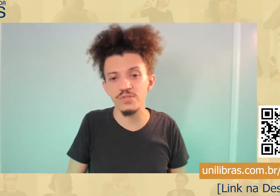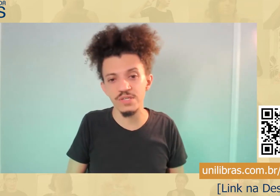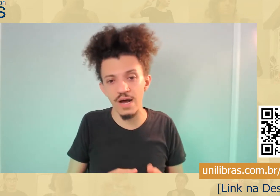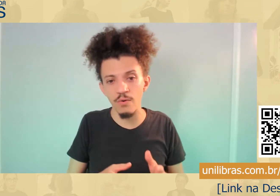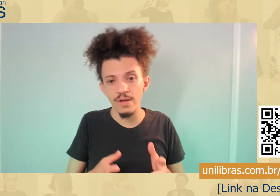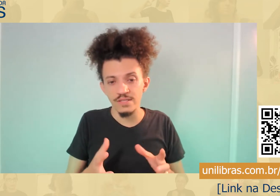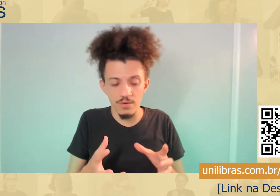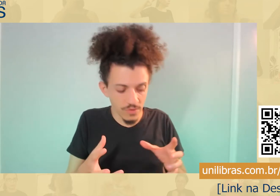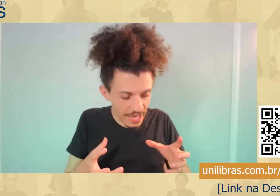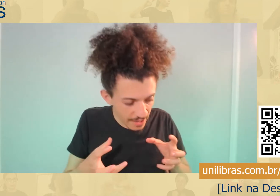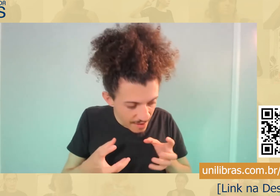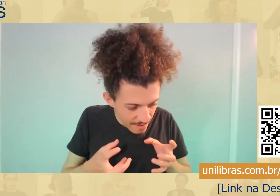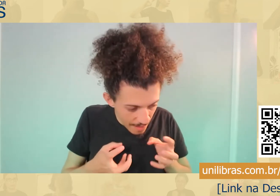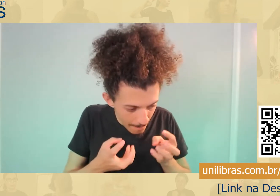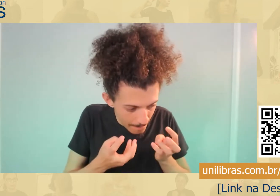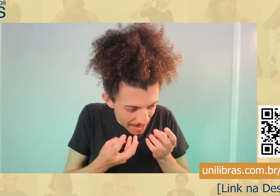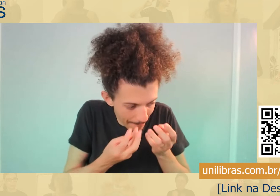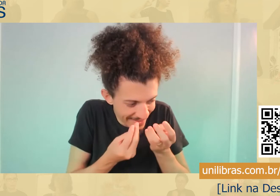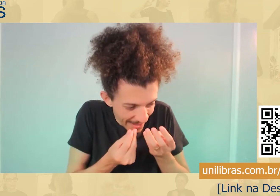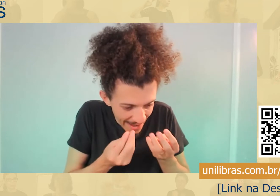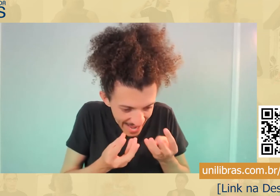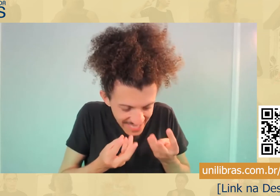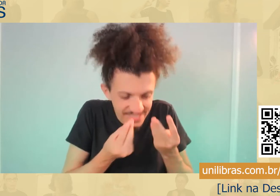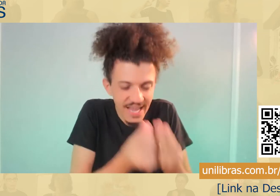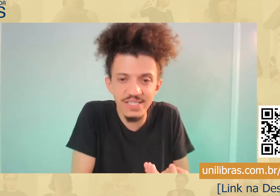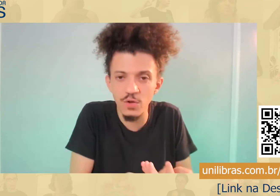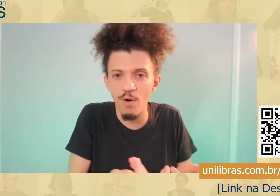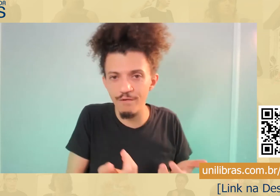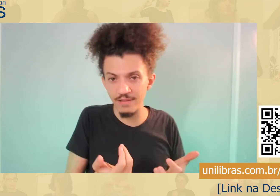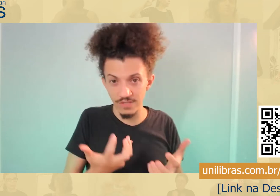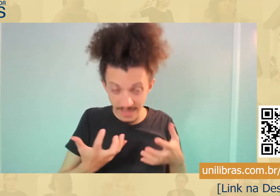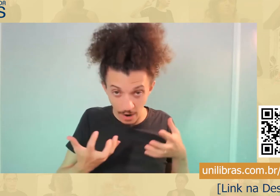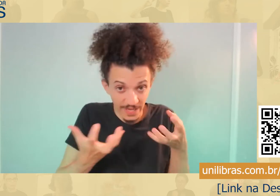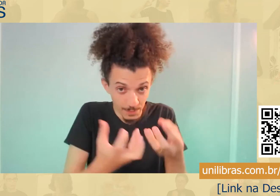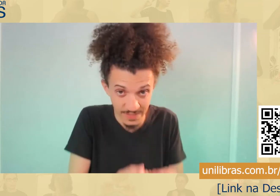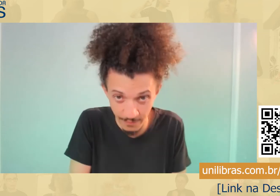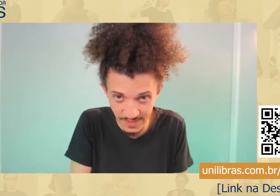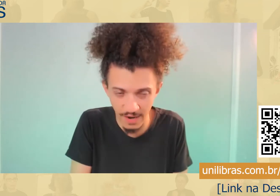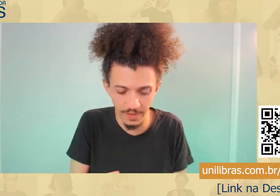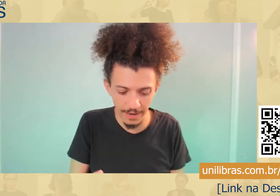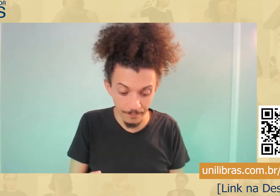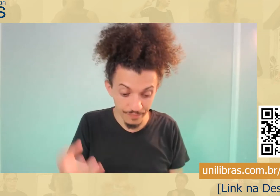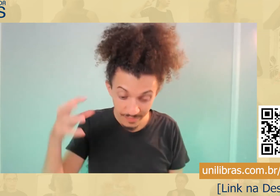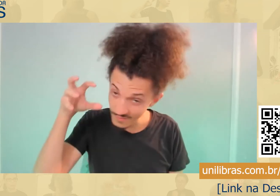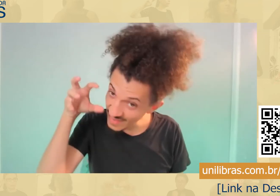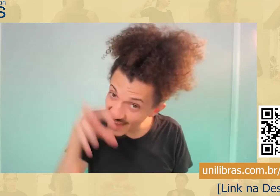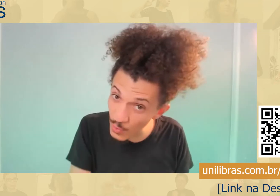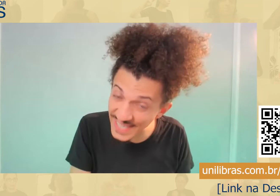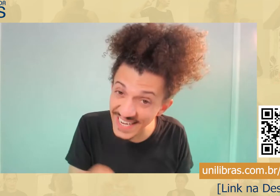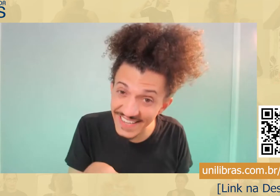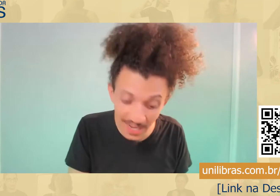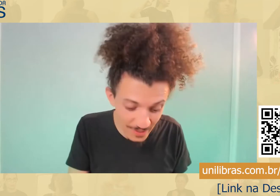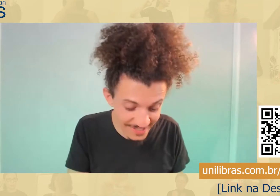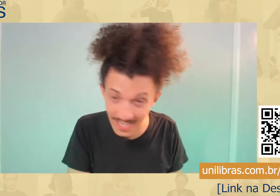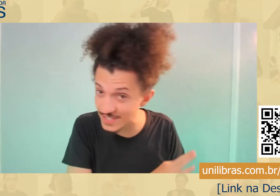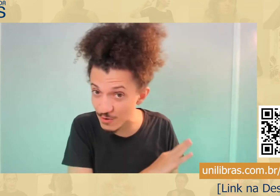que faz o sinal, você não consegue captar a essência do movimento do sinal, da expressão facial dele. E com a